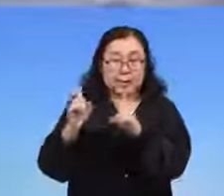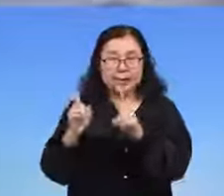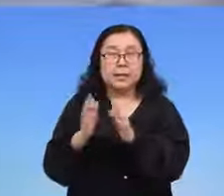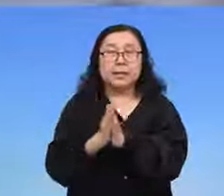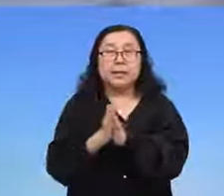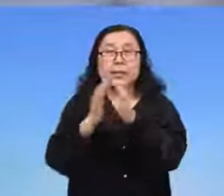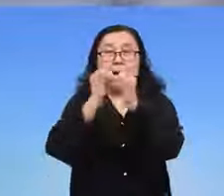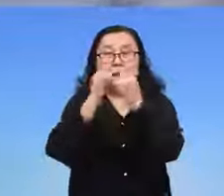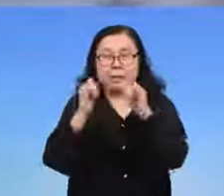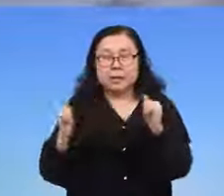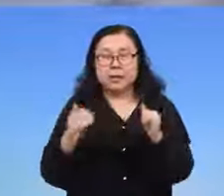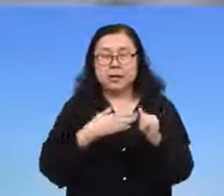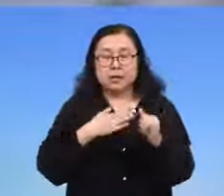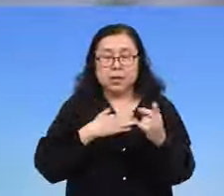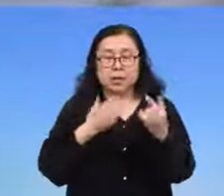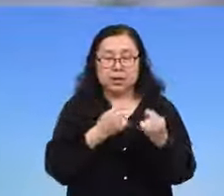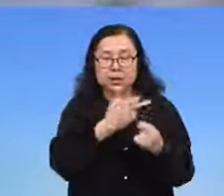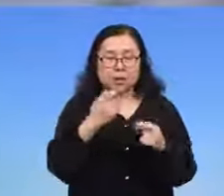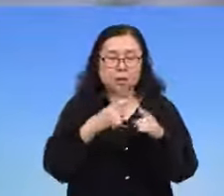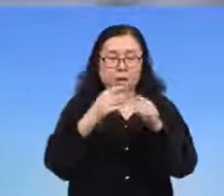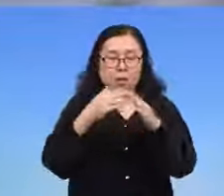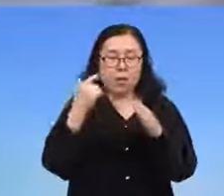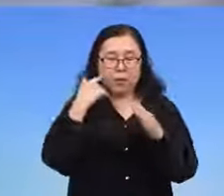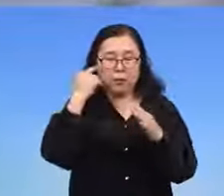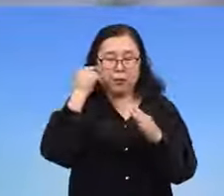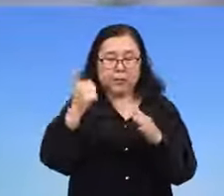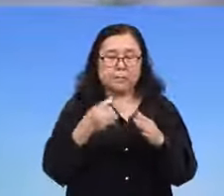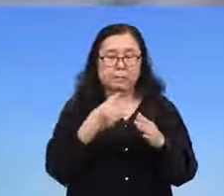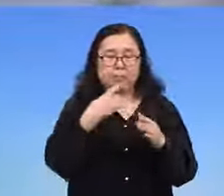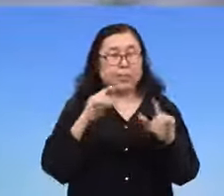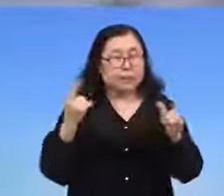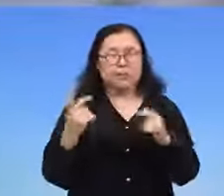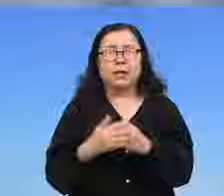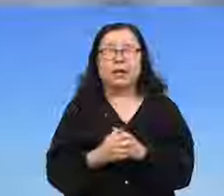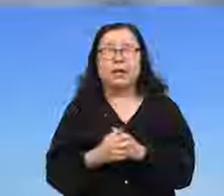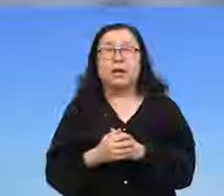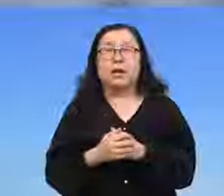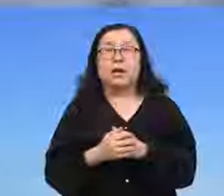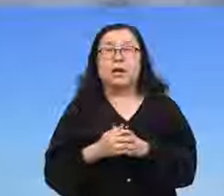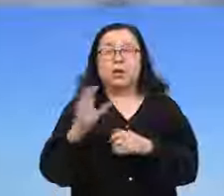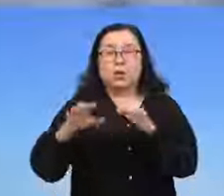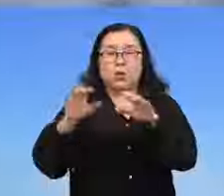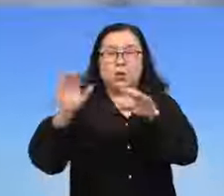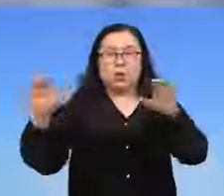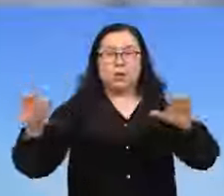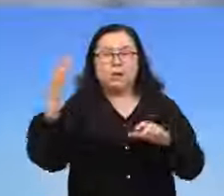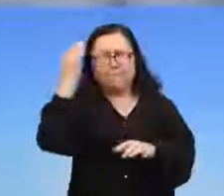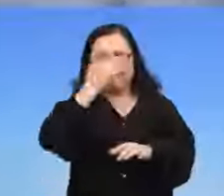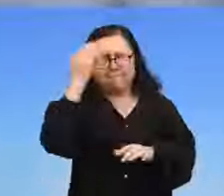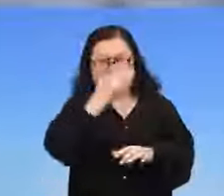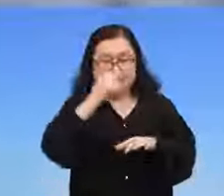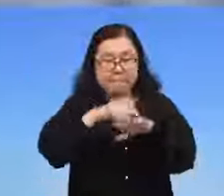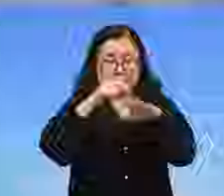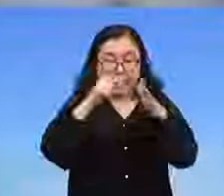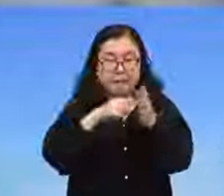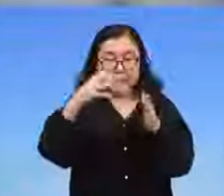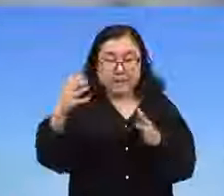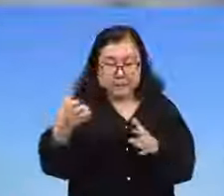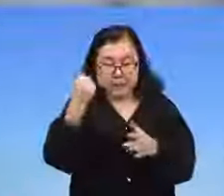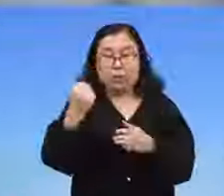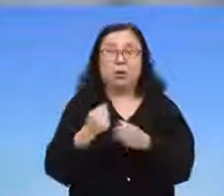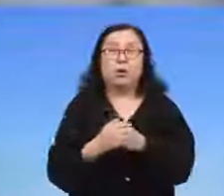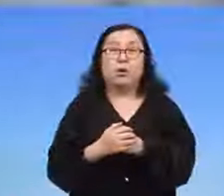살리는 사람들은 저 같은 큰 교회 목사들만 아닙니다. 곳곳에서 이런 순수한 마음을